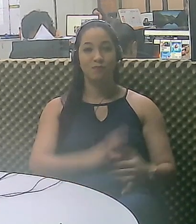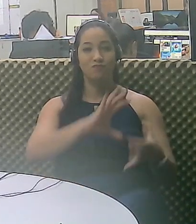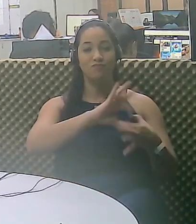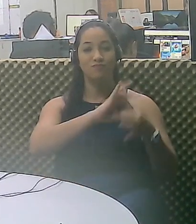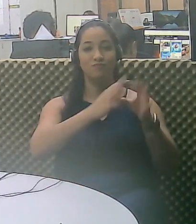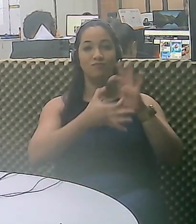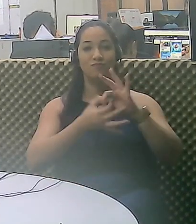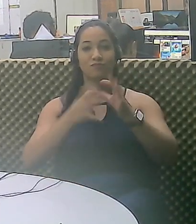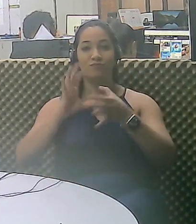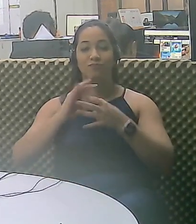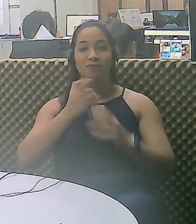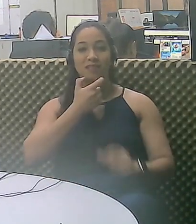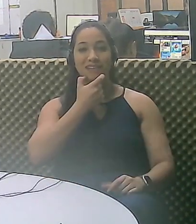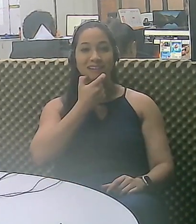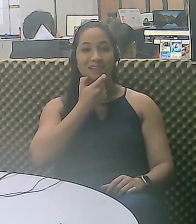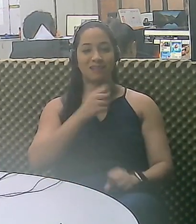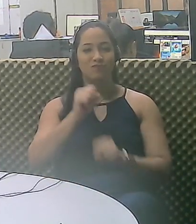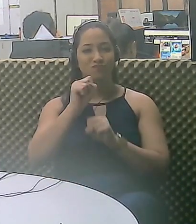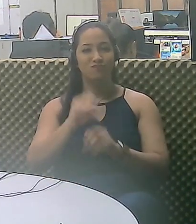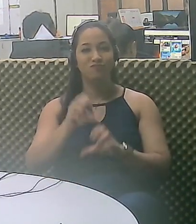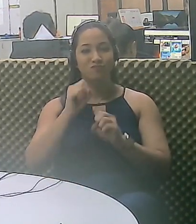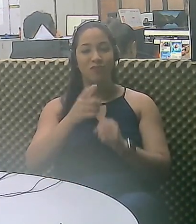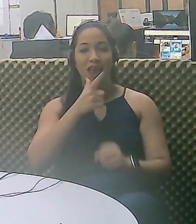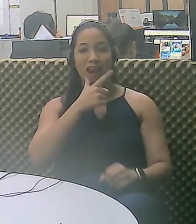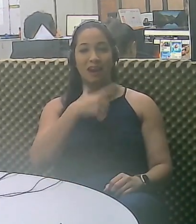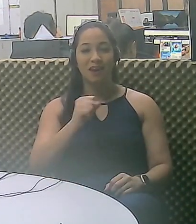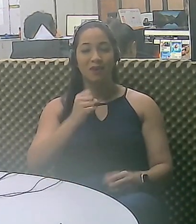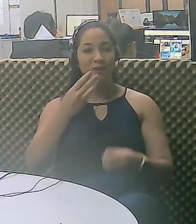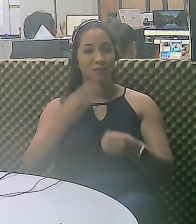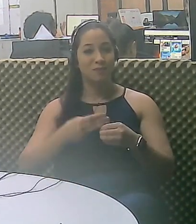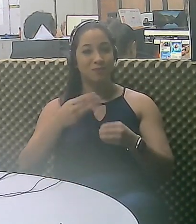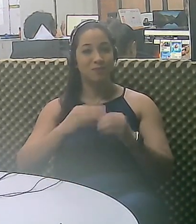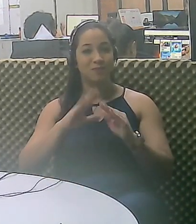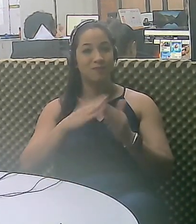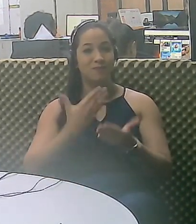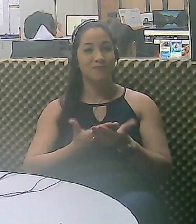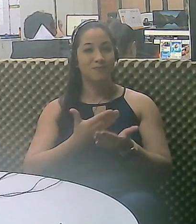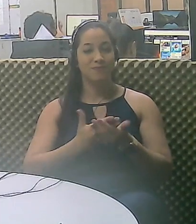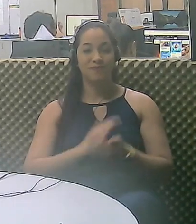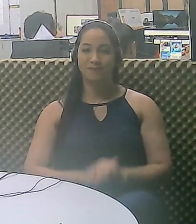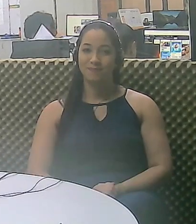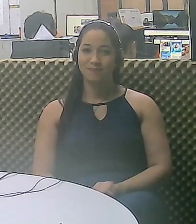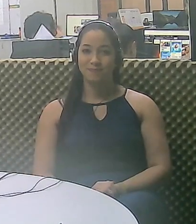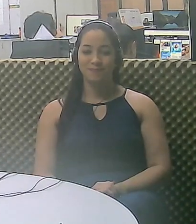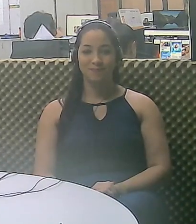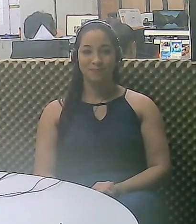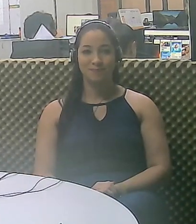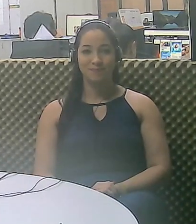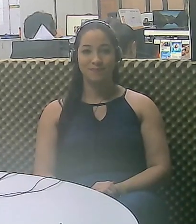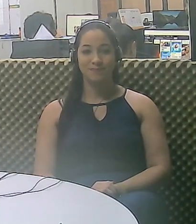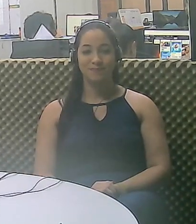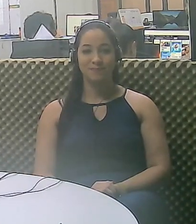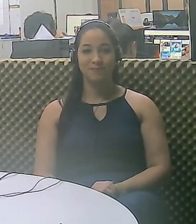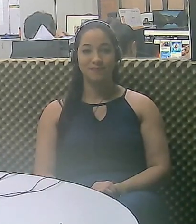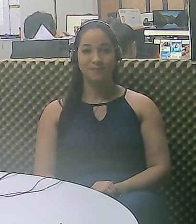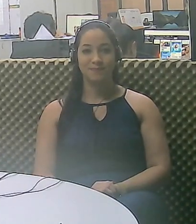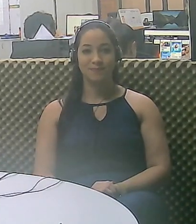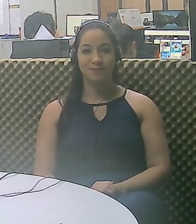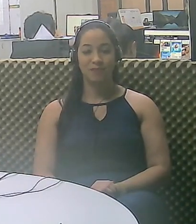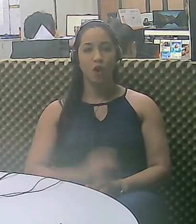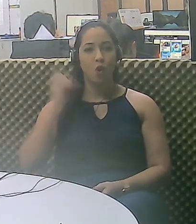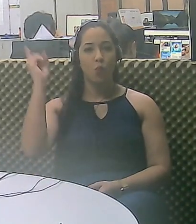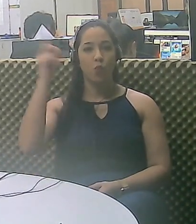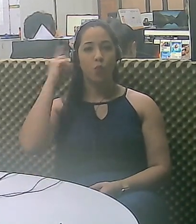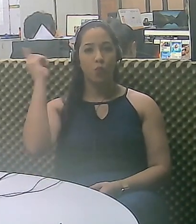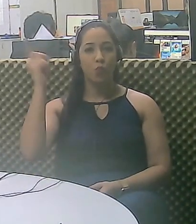Olimpíada de Inglês reforça ensino de idioma na rede municipal de ensino. E ainda,